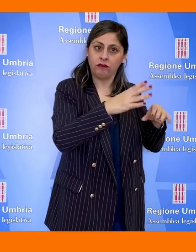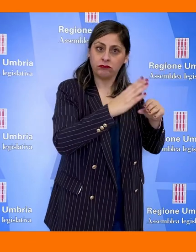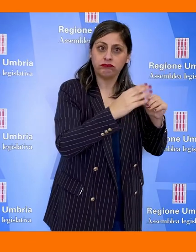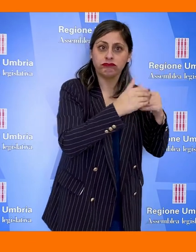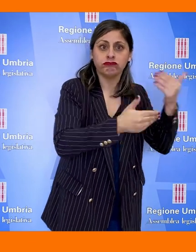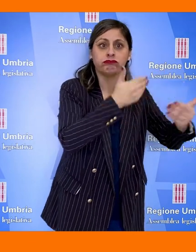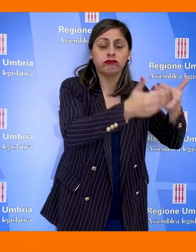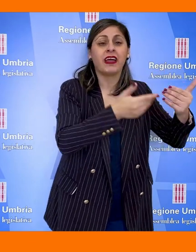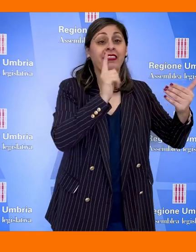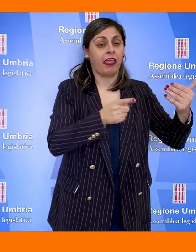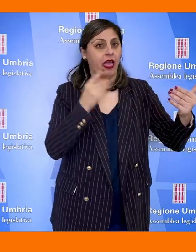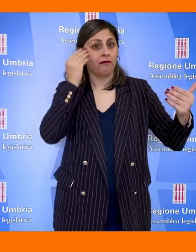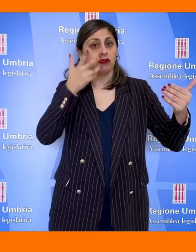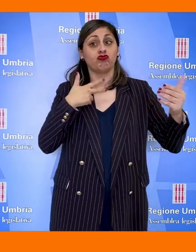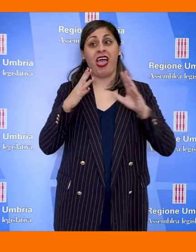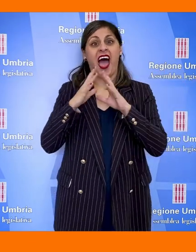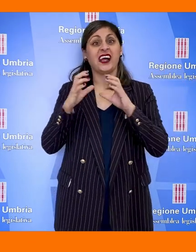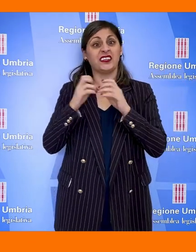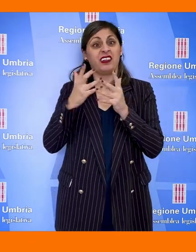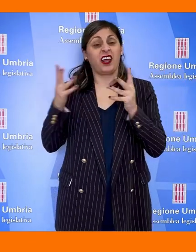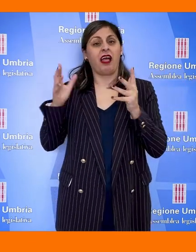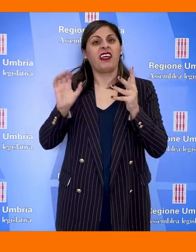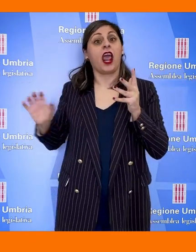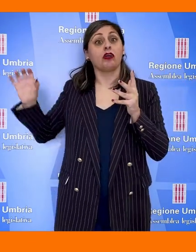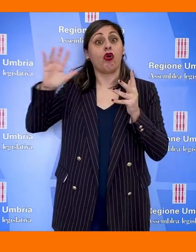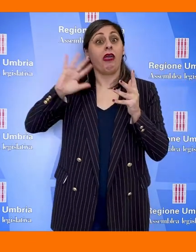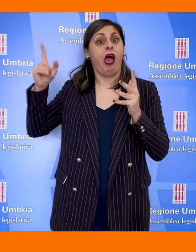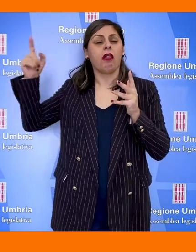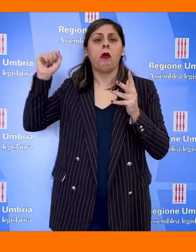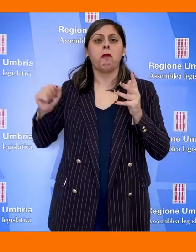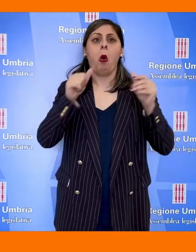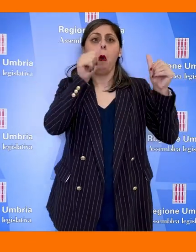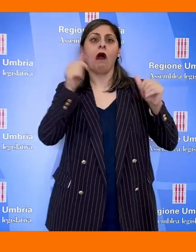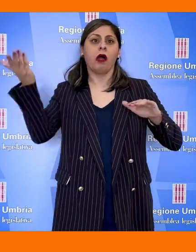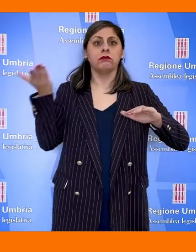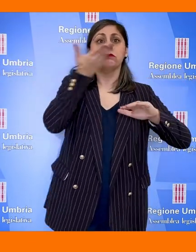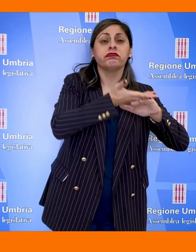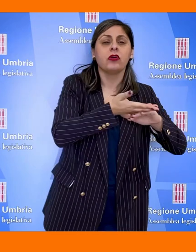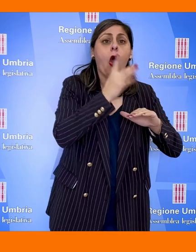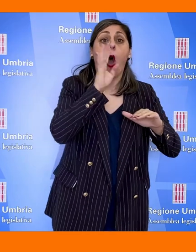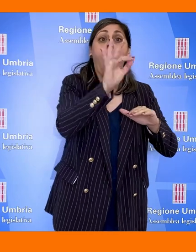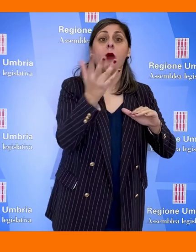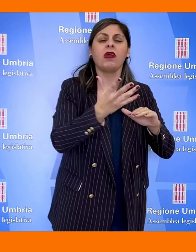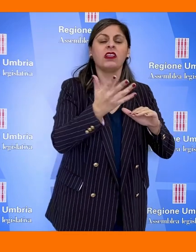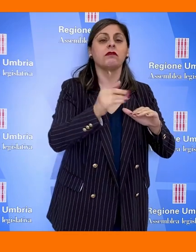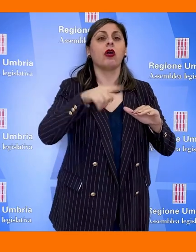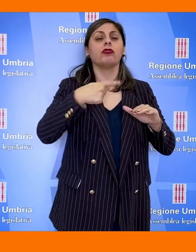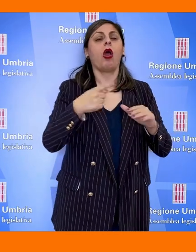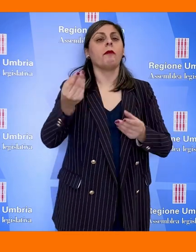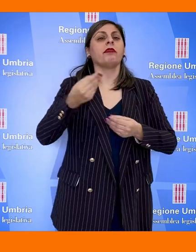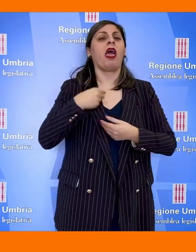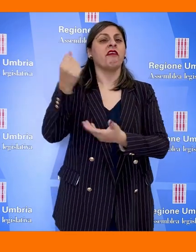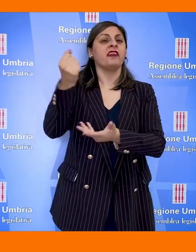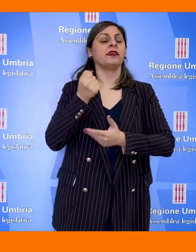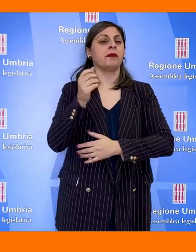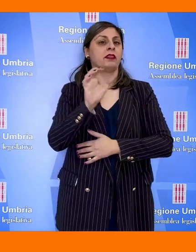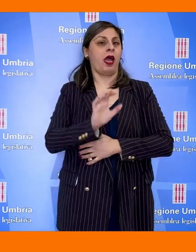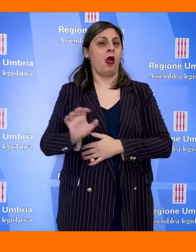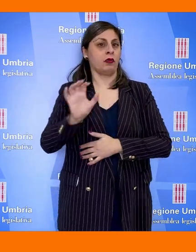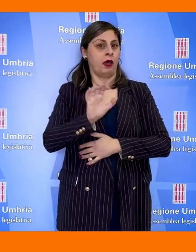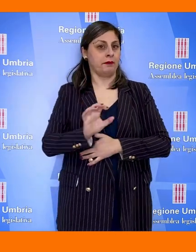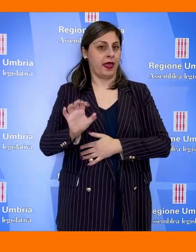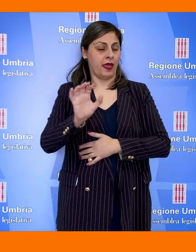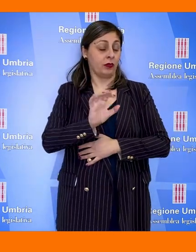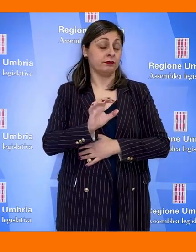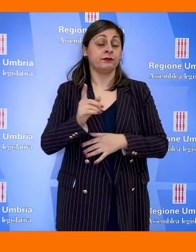terreni ora inutilizzati deve tenere conto anche della presenza di grandi aziende di altre regioni che possono partecipare ai bandi solo per